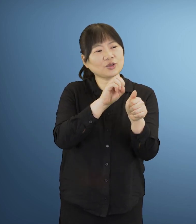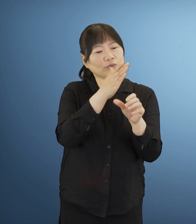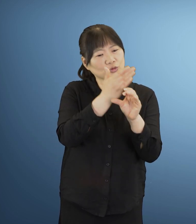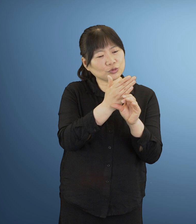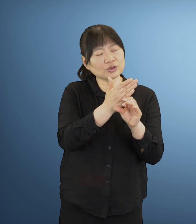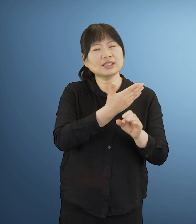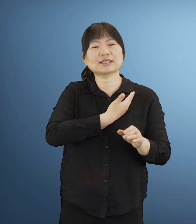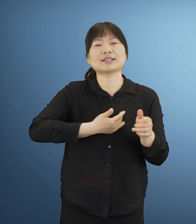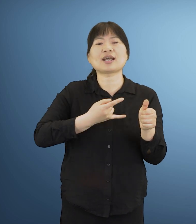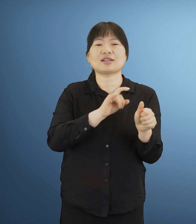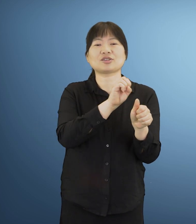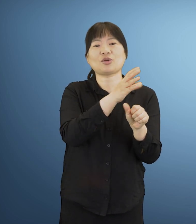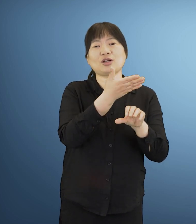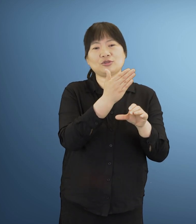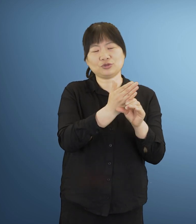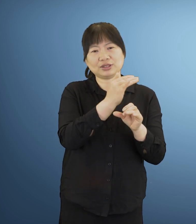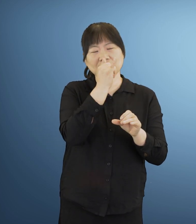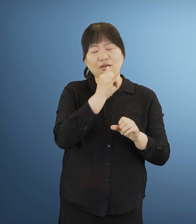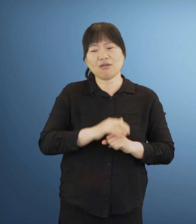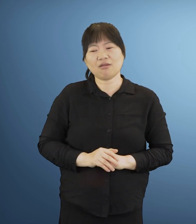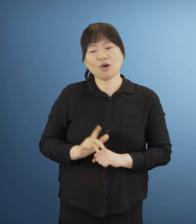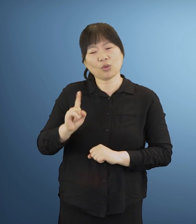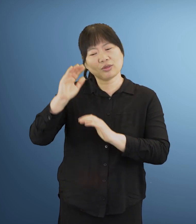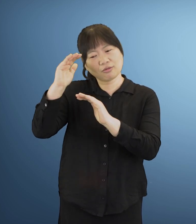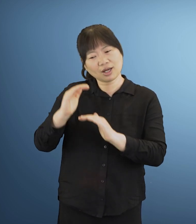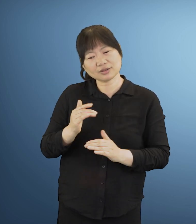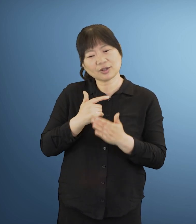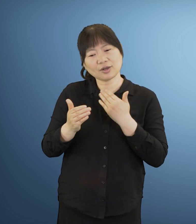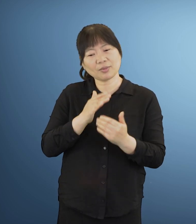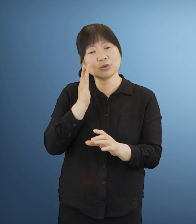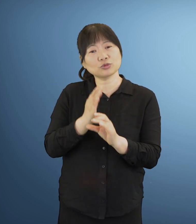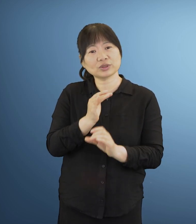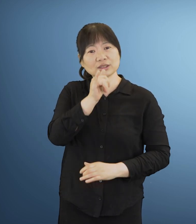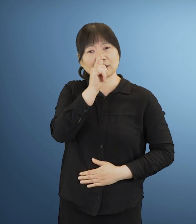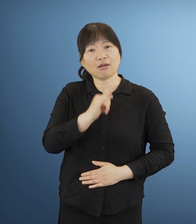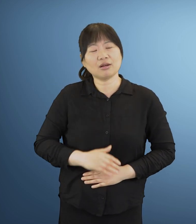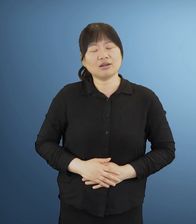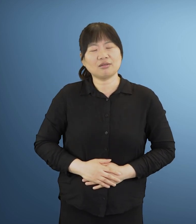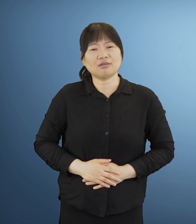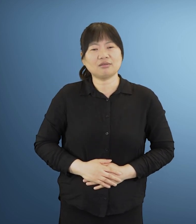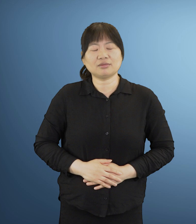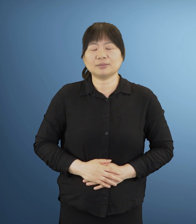말이에요. 제자들이 어떤 과정을 겪었나요?